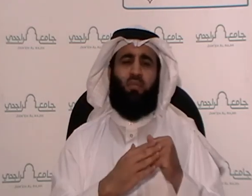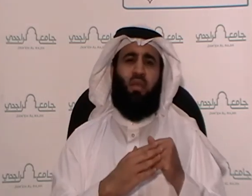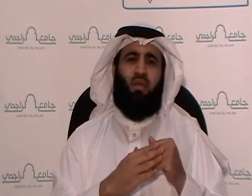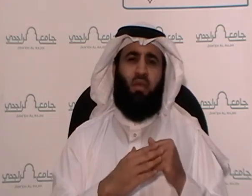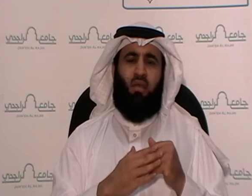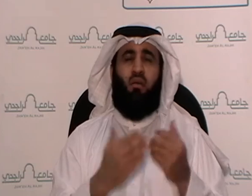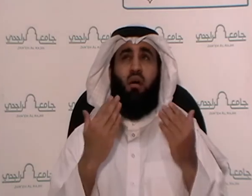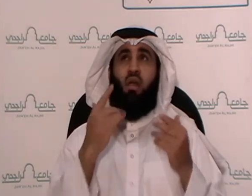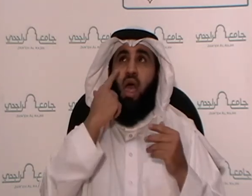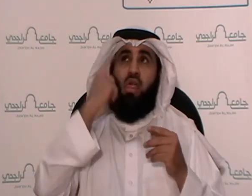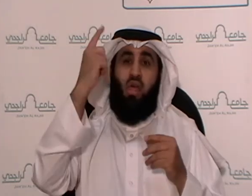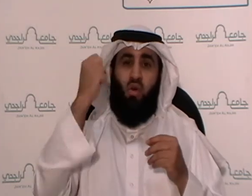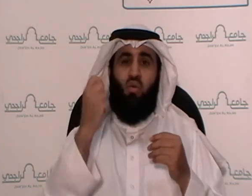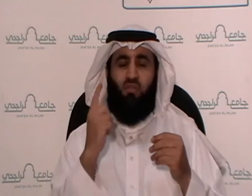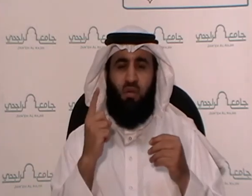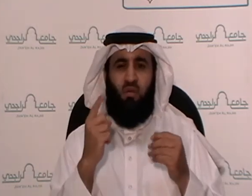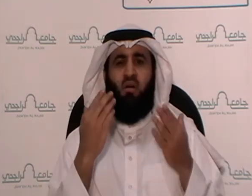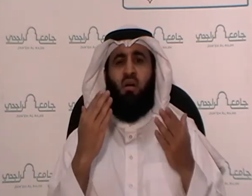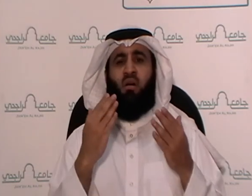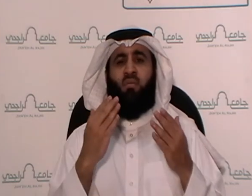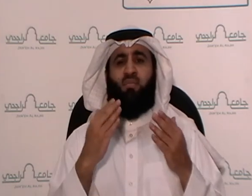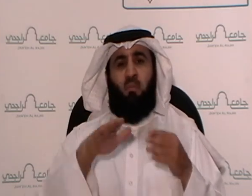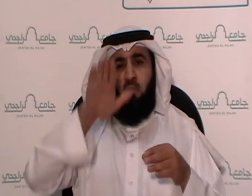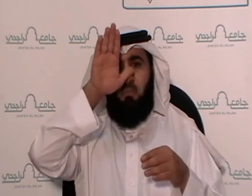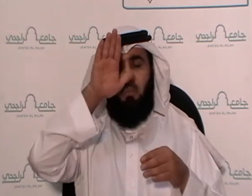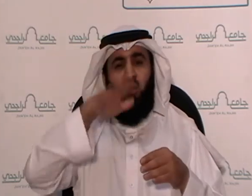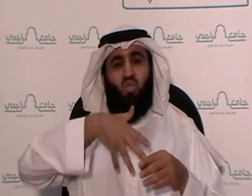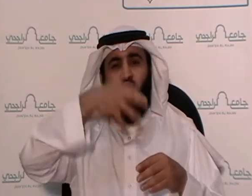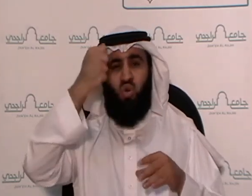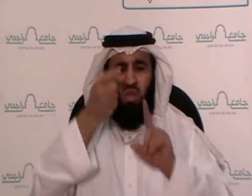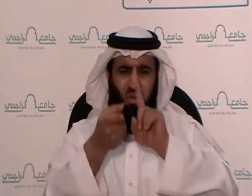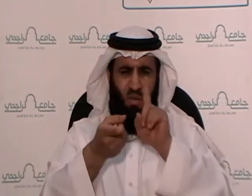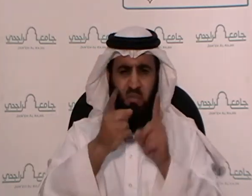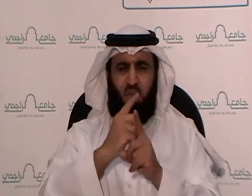قيوم، اللهم مزق ملكه وبدل نعمته وحول